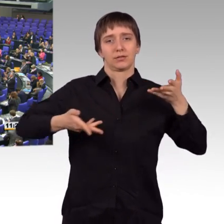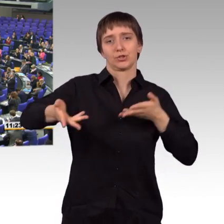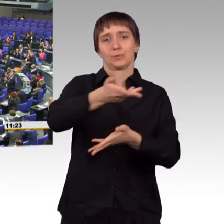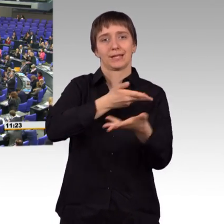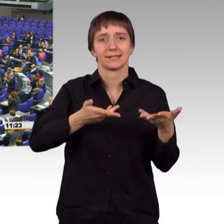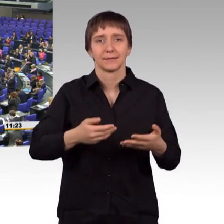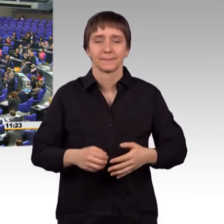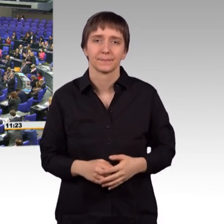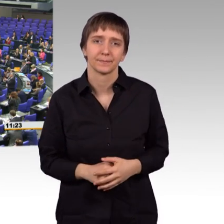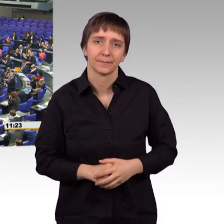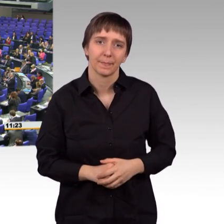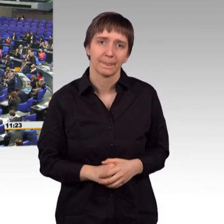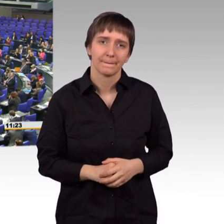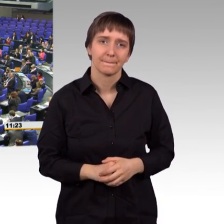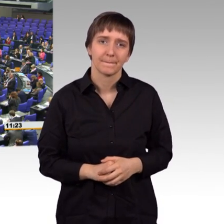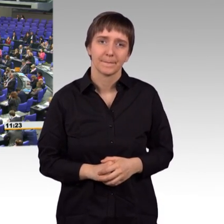Applaus